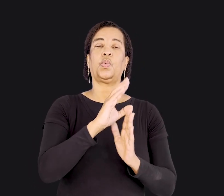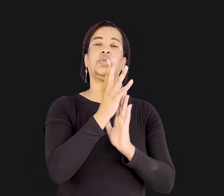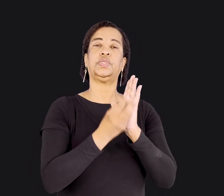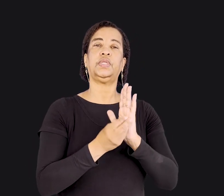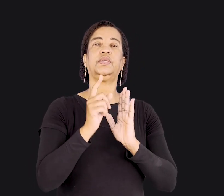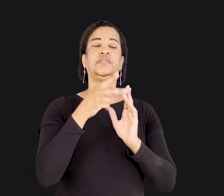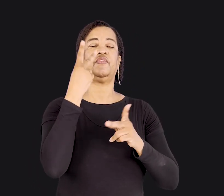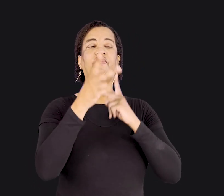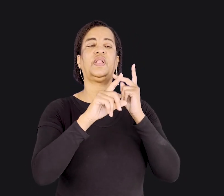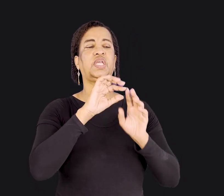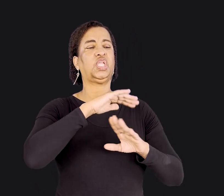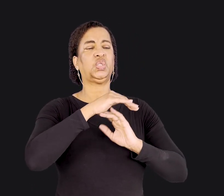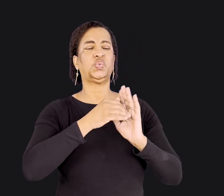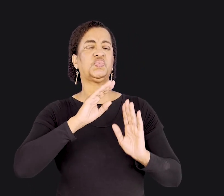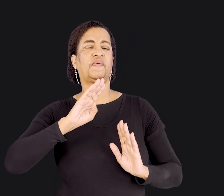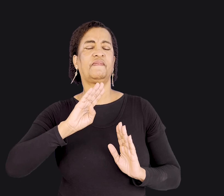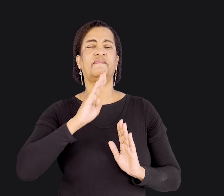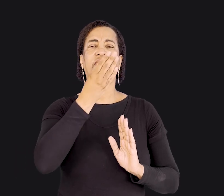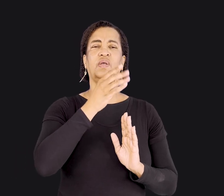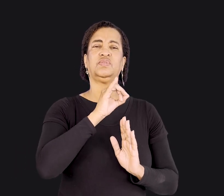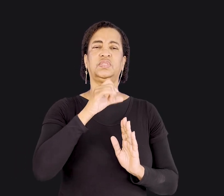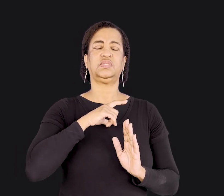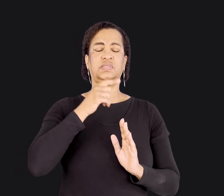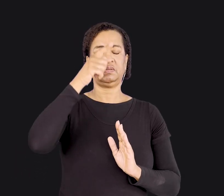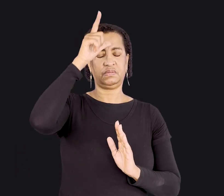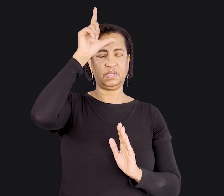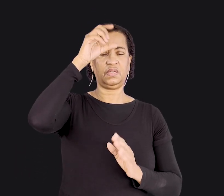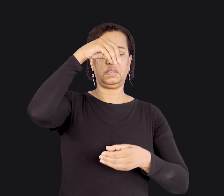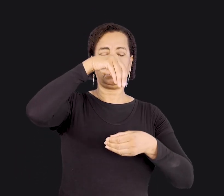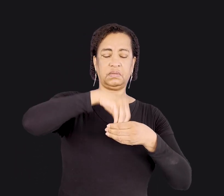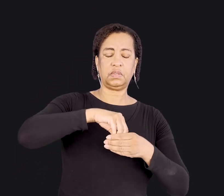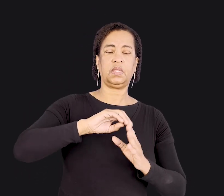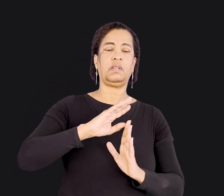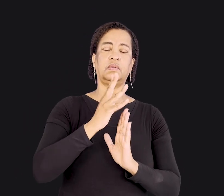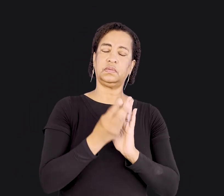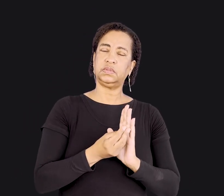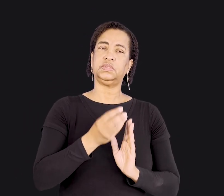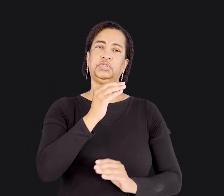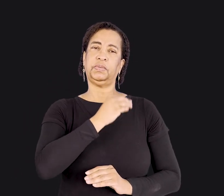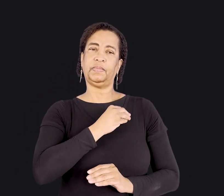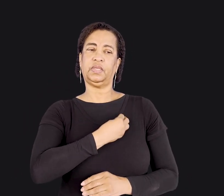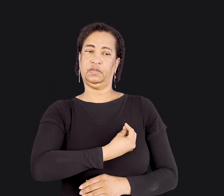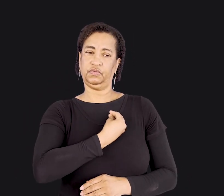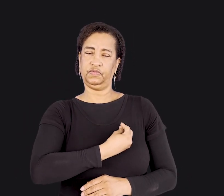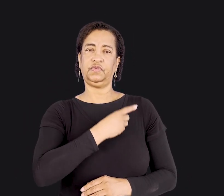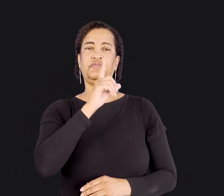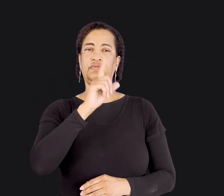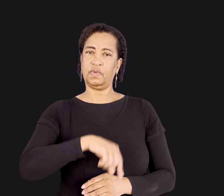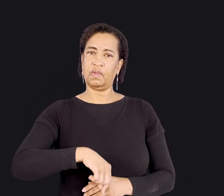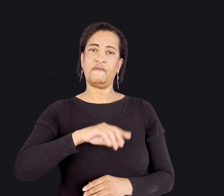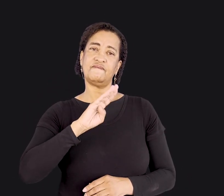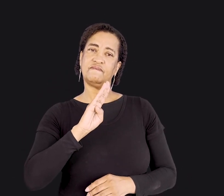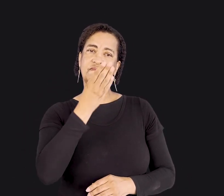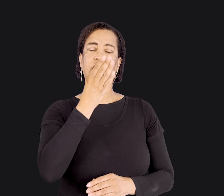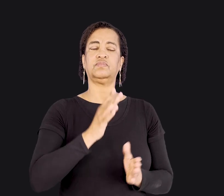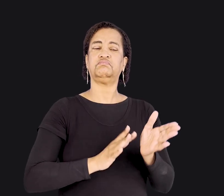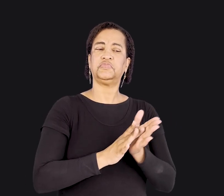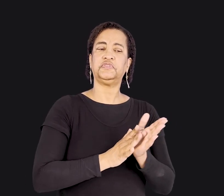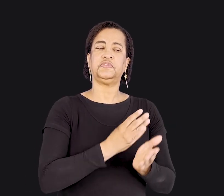bando de hipócritas. Se existe líder na igreja vivendo em pecado, ele na verdade é hipócrita e está fingindo uma vida que